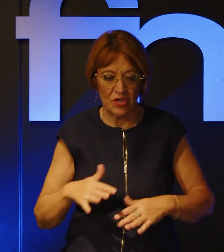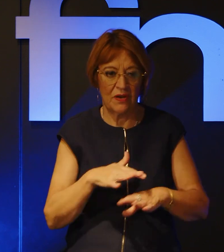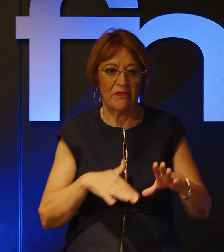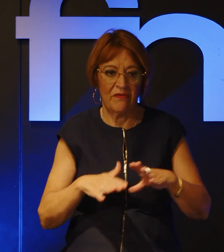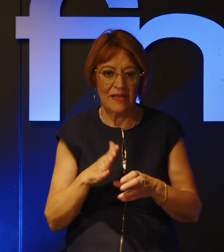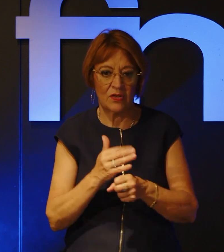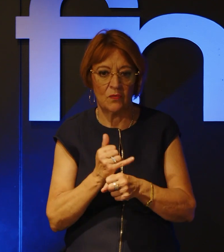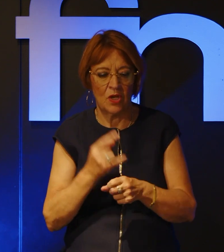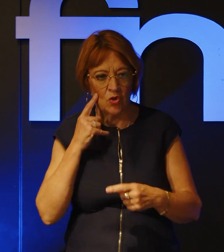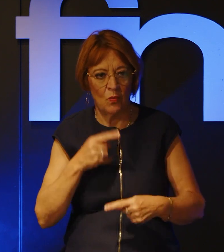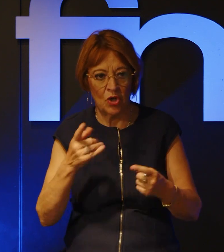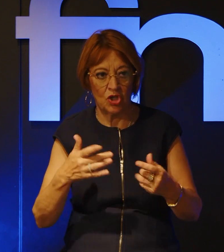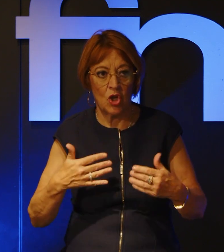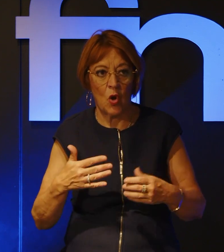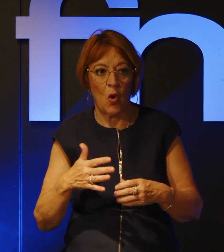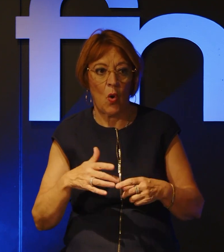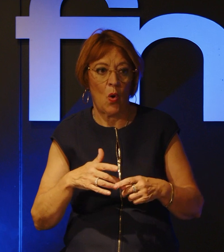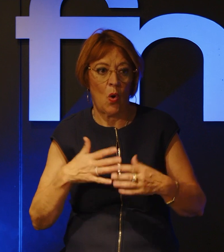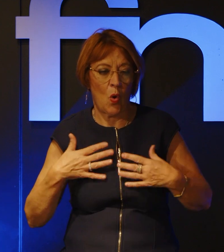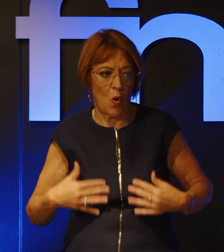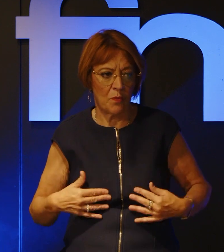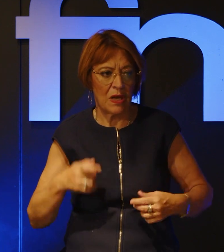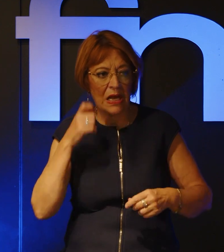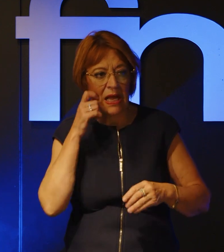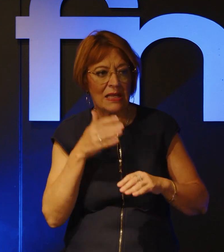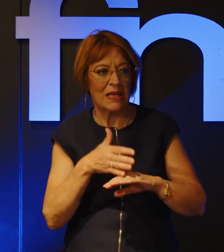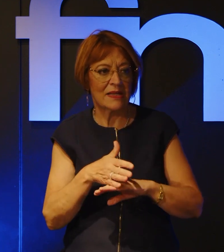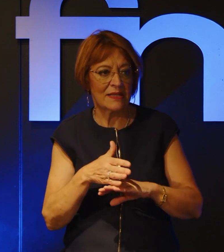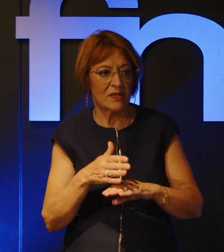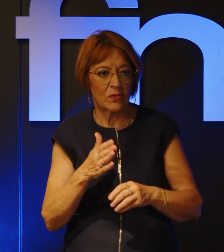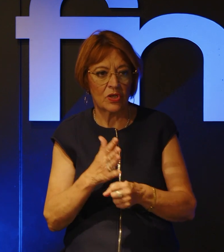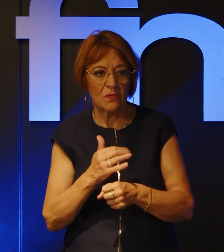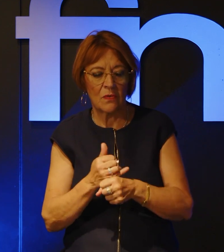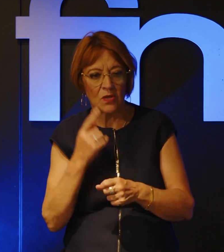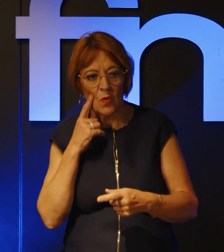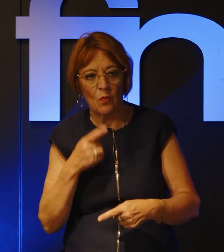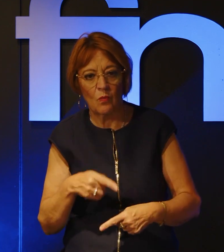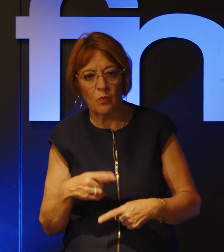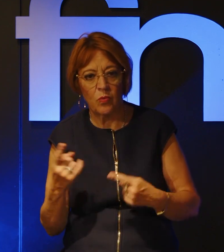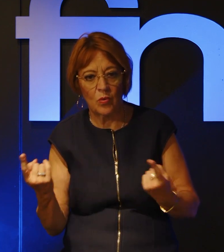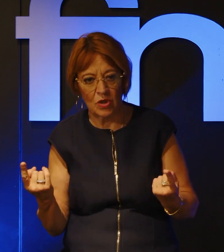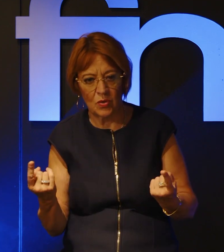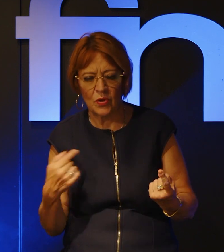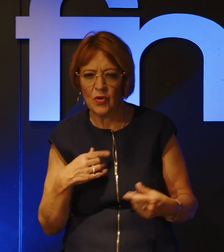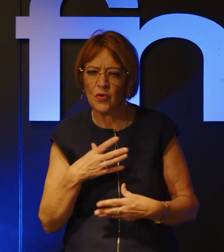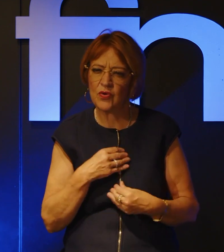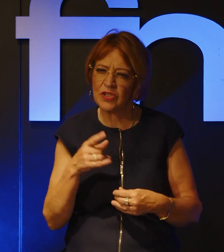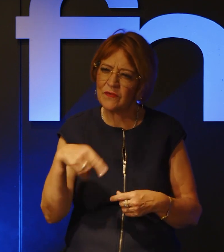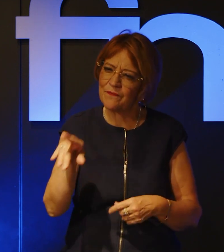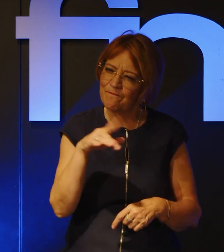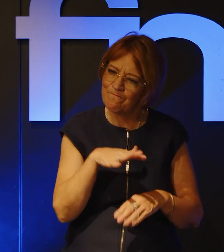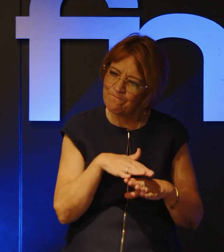o espaço público são estes corpos que ditam quem tem acesso ou não ao espaço público e gostaria que vocês